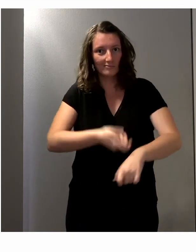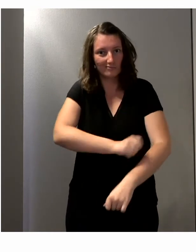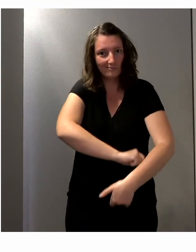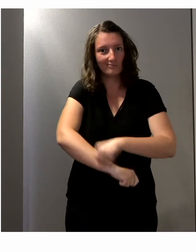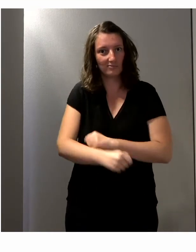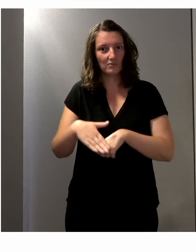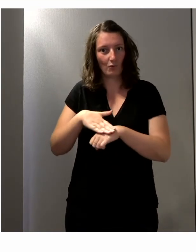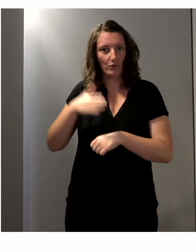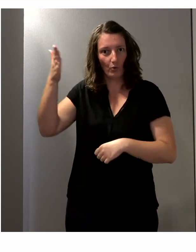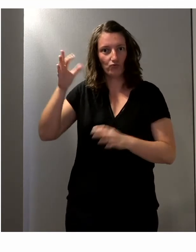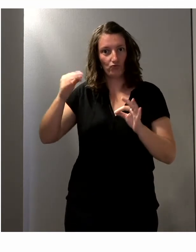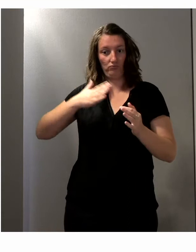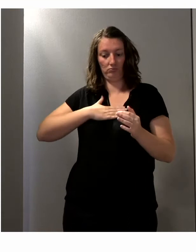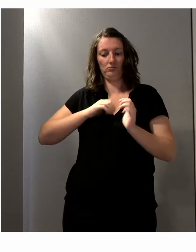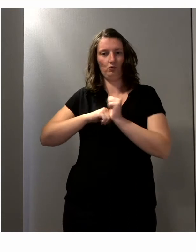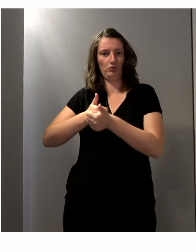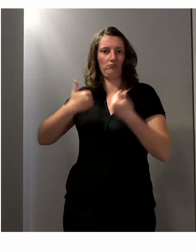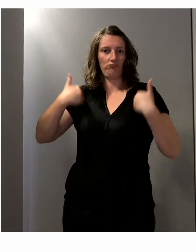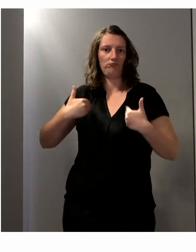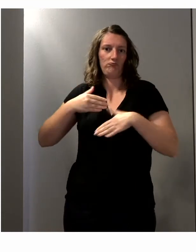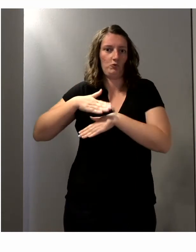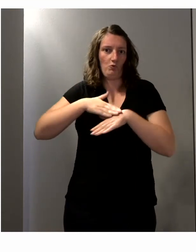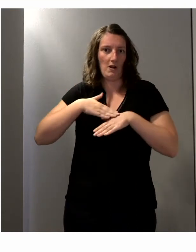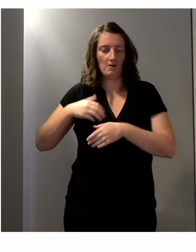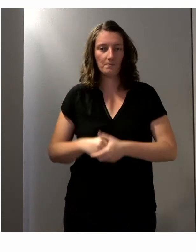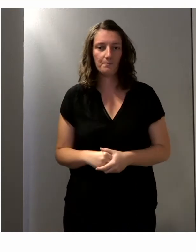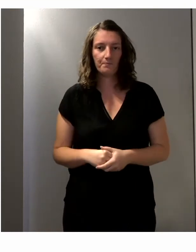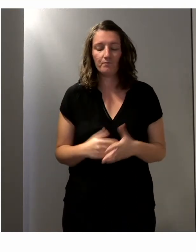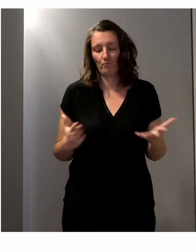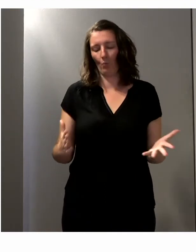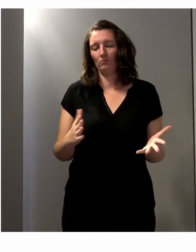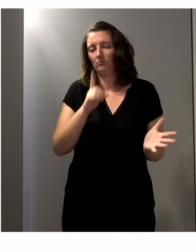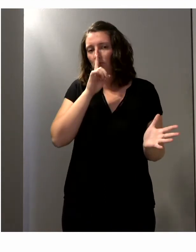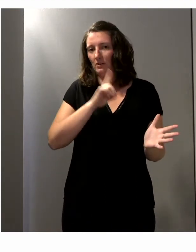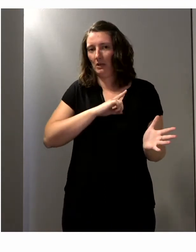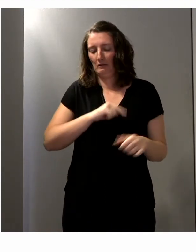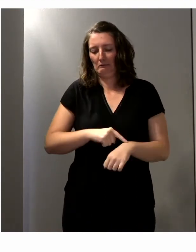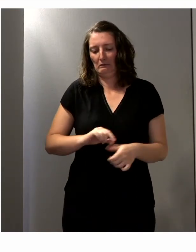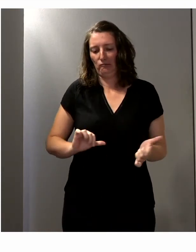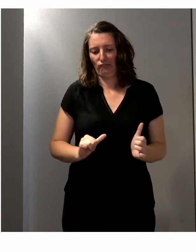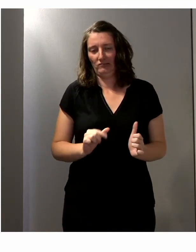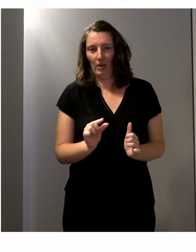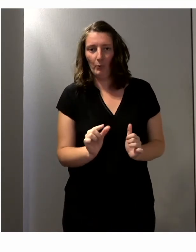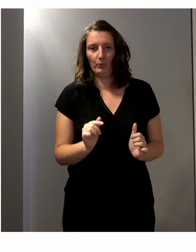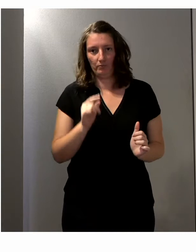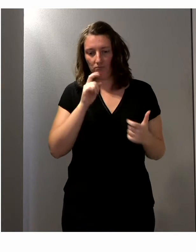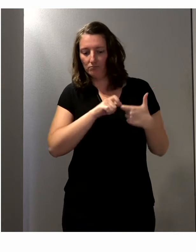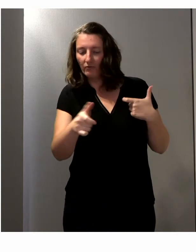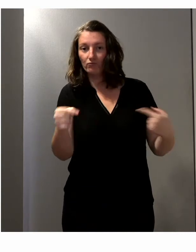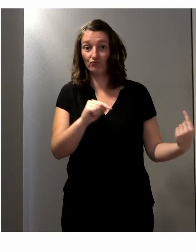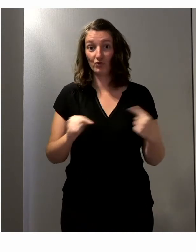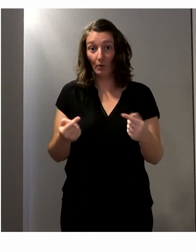demande avec force la CNCDH. J'ai volontairement limité mon propos pour participer au débat qui peut